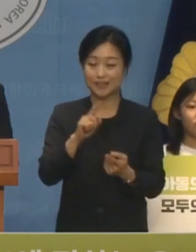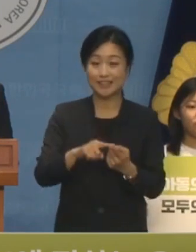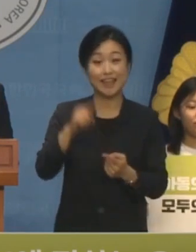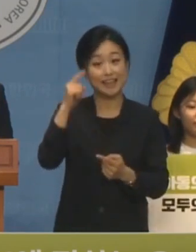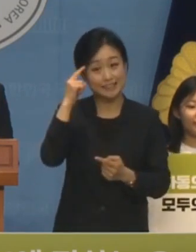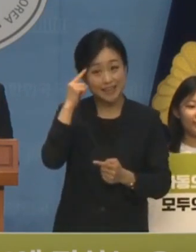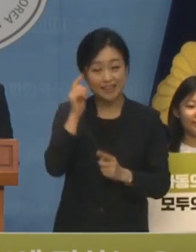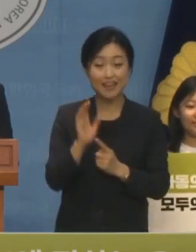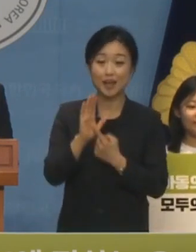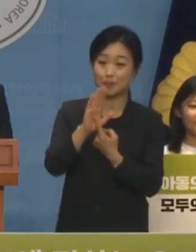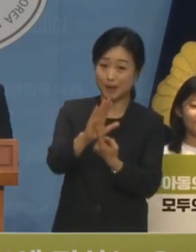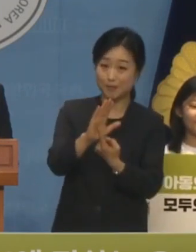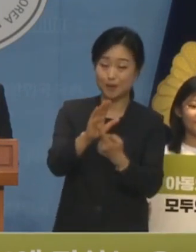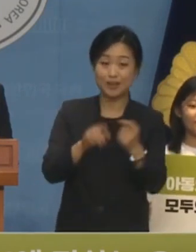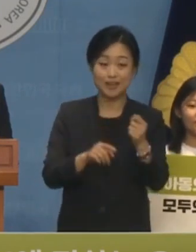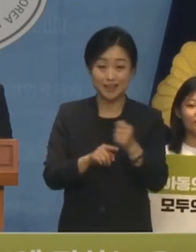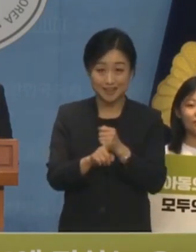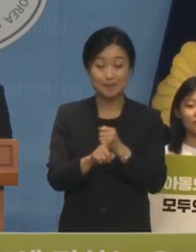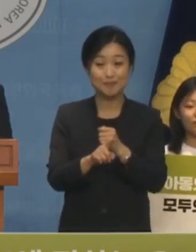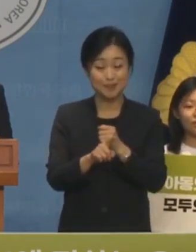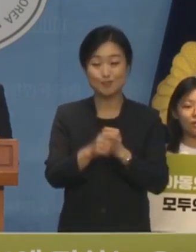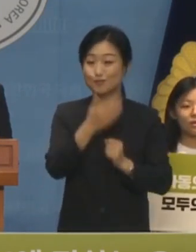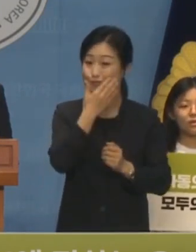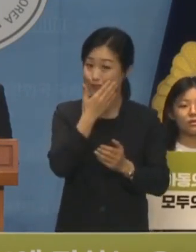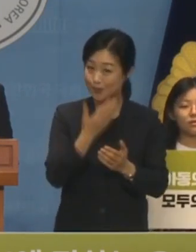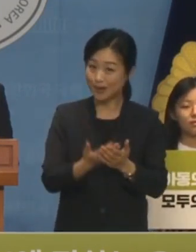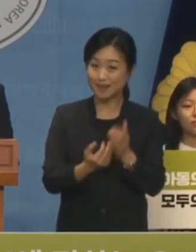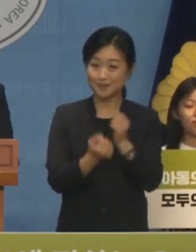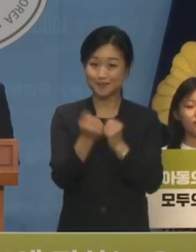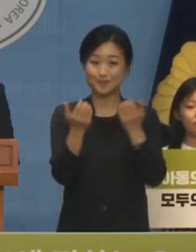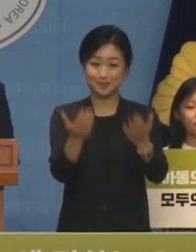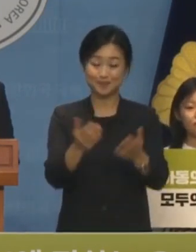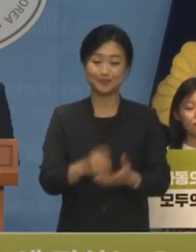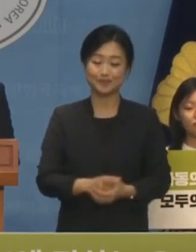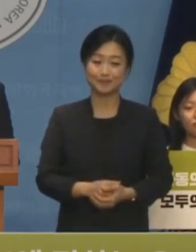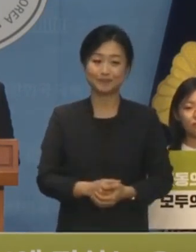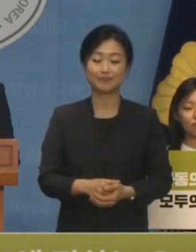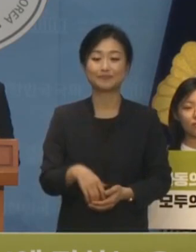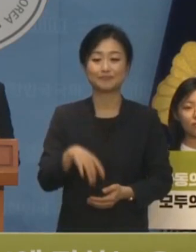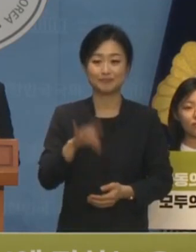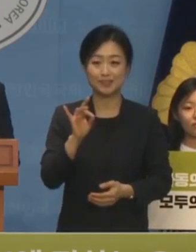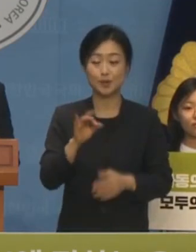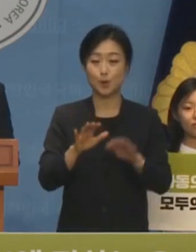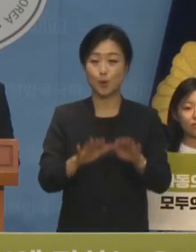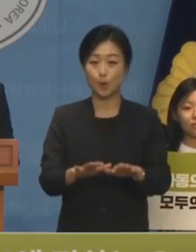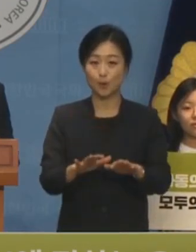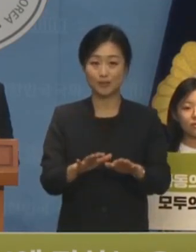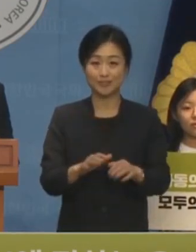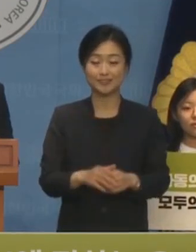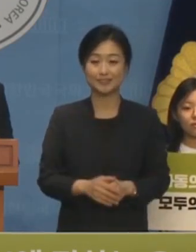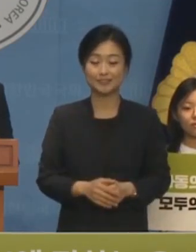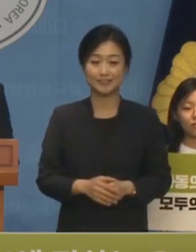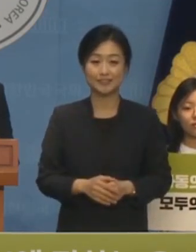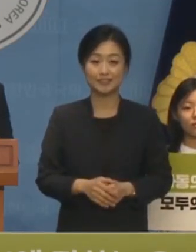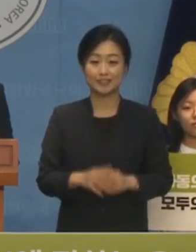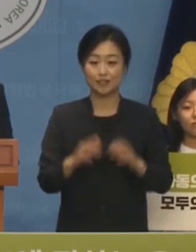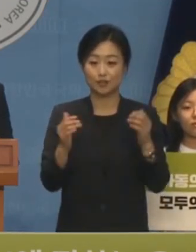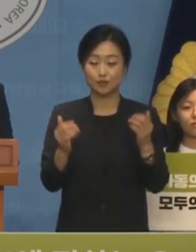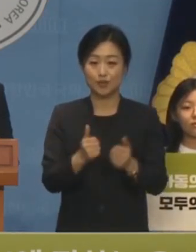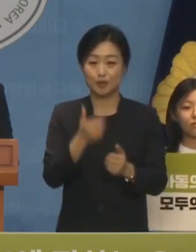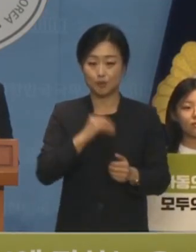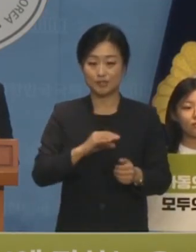생각을 밝혀 그 의미가 크다고 할 수 있을 것입니다. 그럼 먼저 오늘 이 자리를 마련해 주신